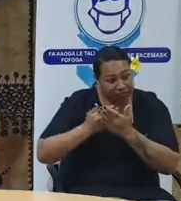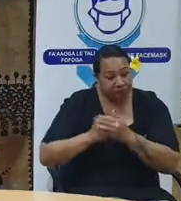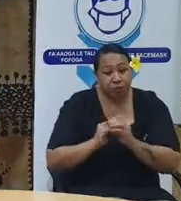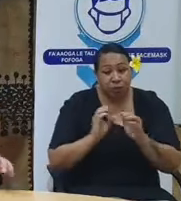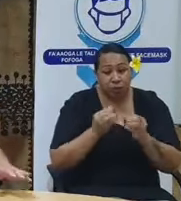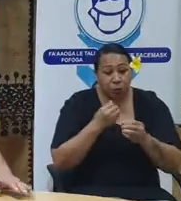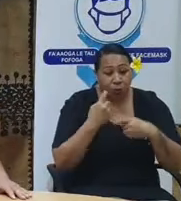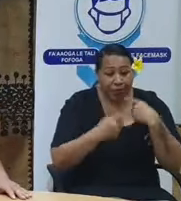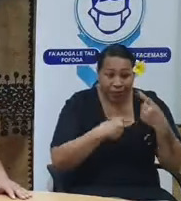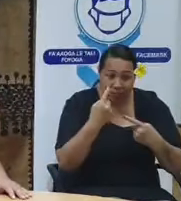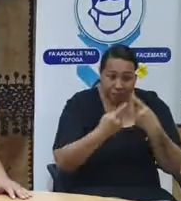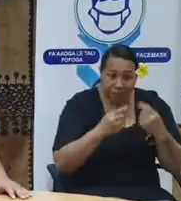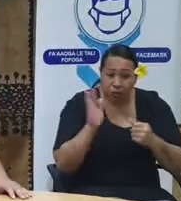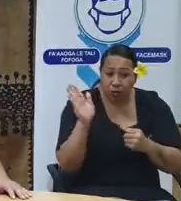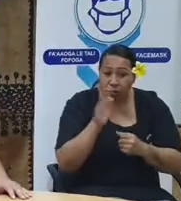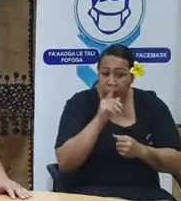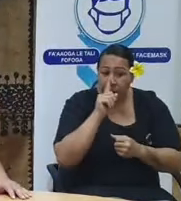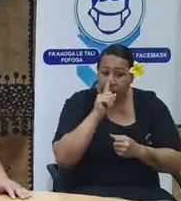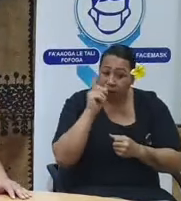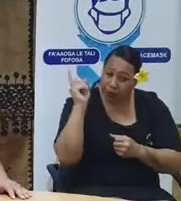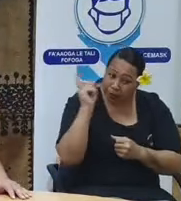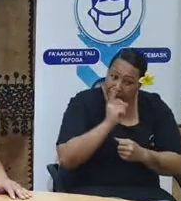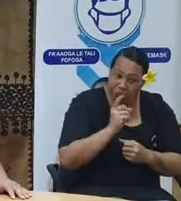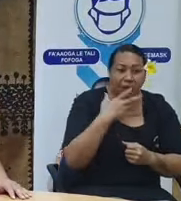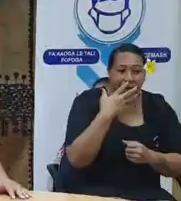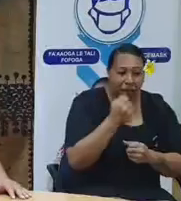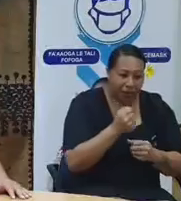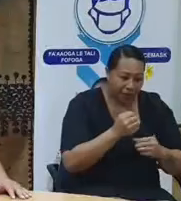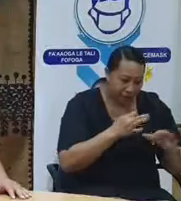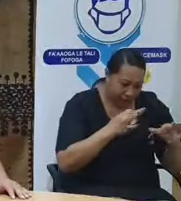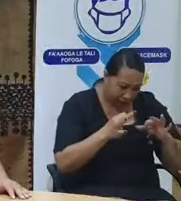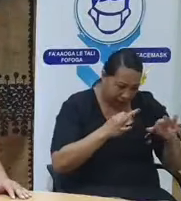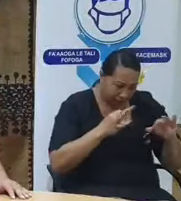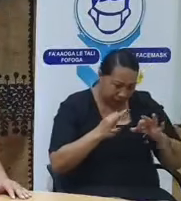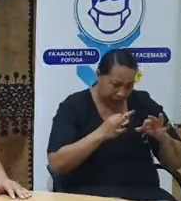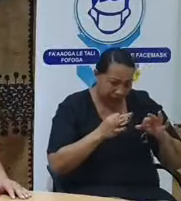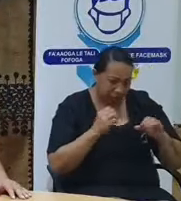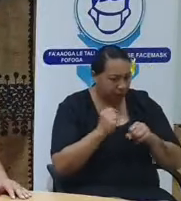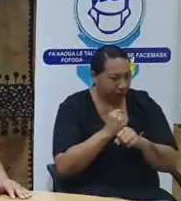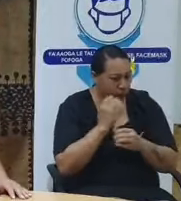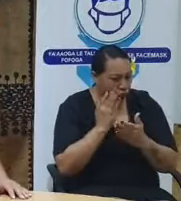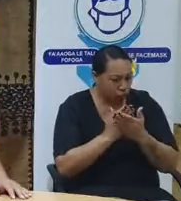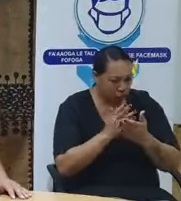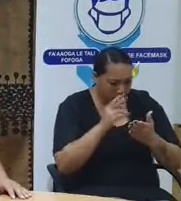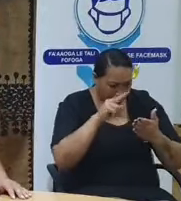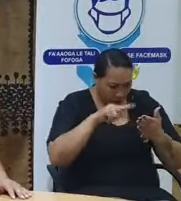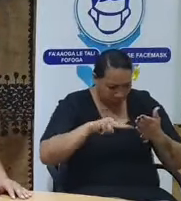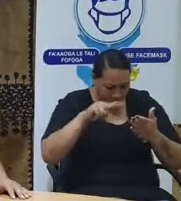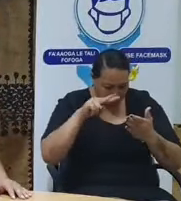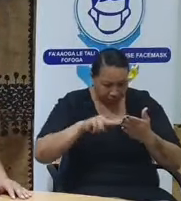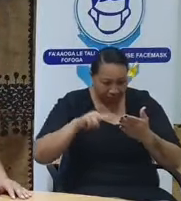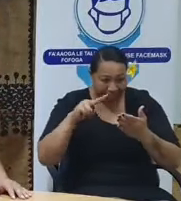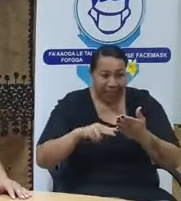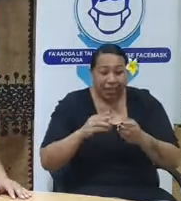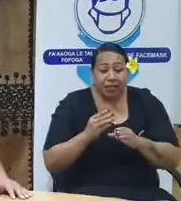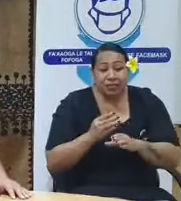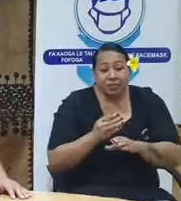mai, oro o iai fo ia ia inga, si tau ona whaamali e ina, ai le i philosophy wale leo